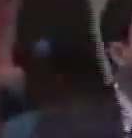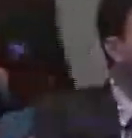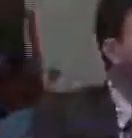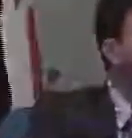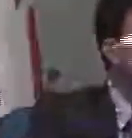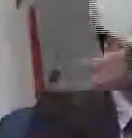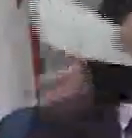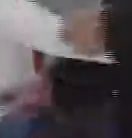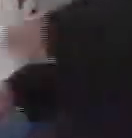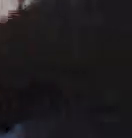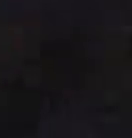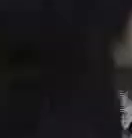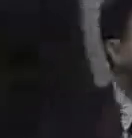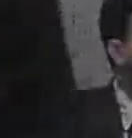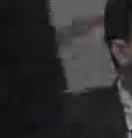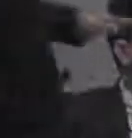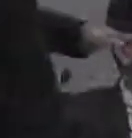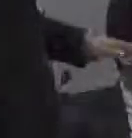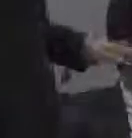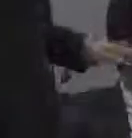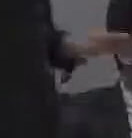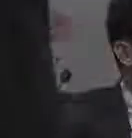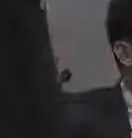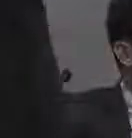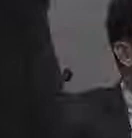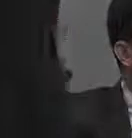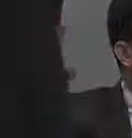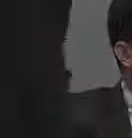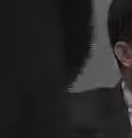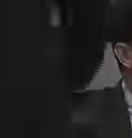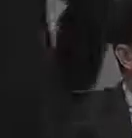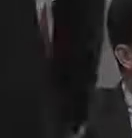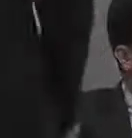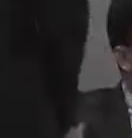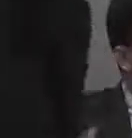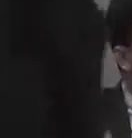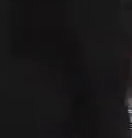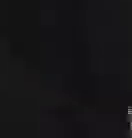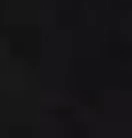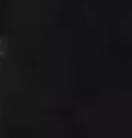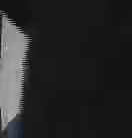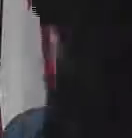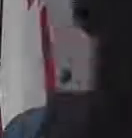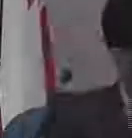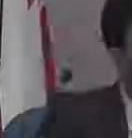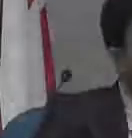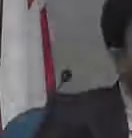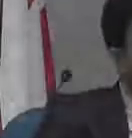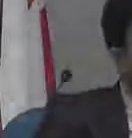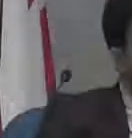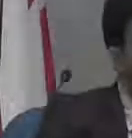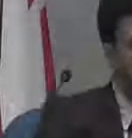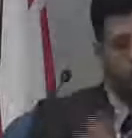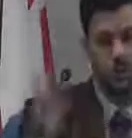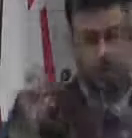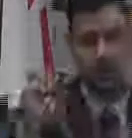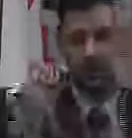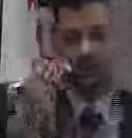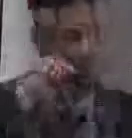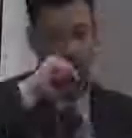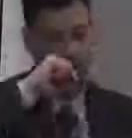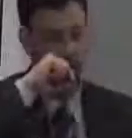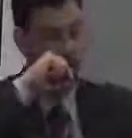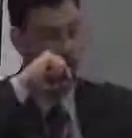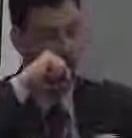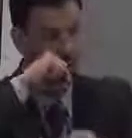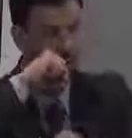1.323/2014 passa a vigorar com as alterações constantes do anexo 1 desta lei complementar. Em